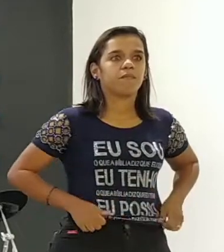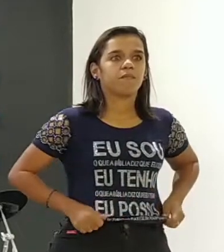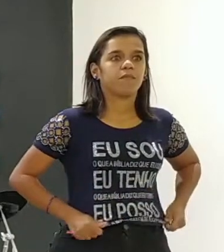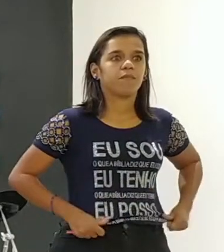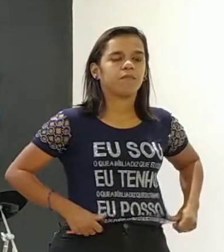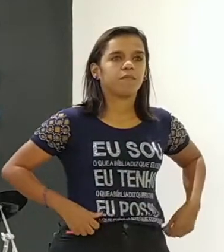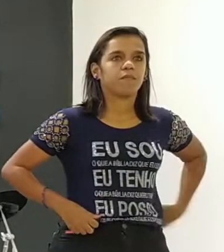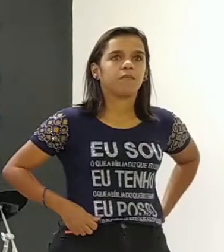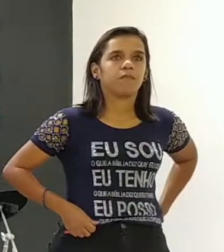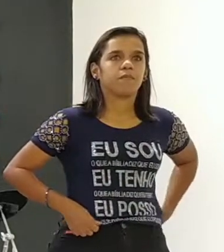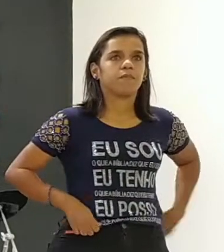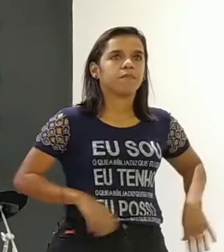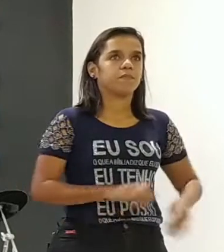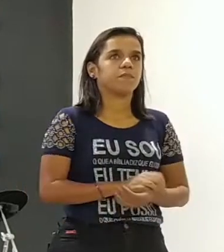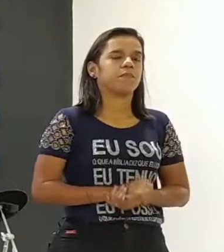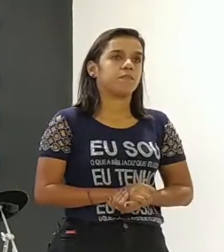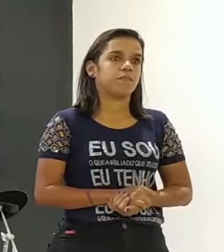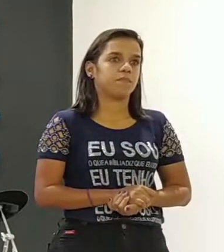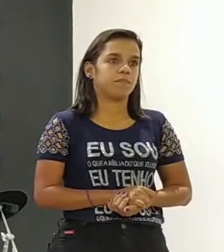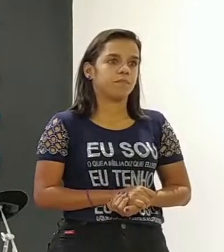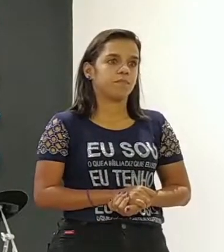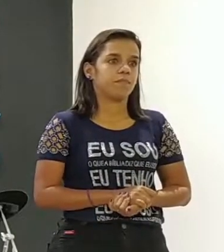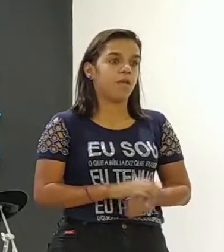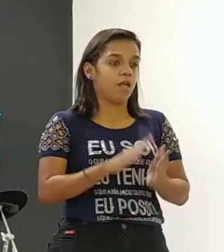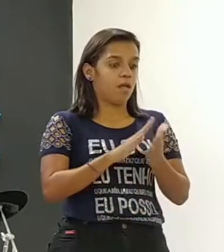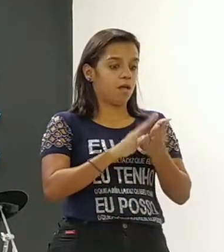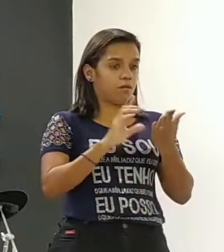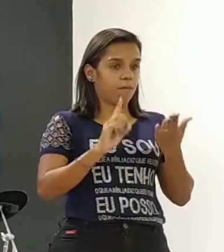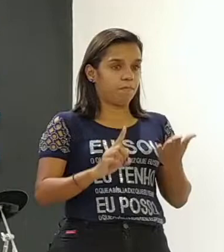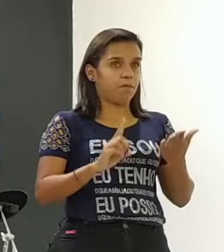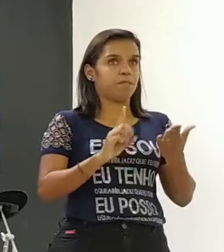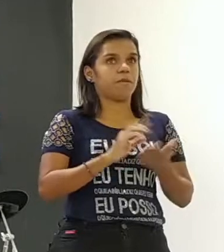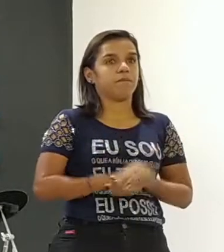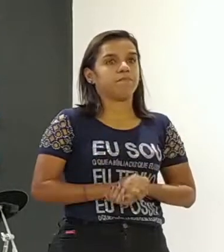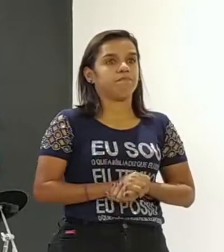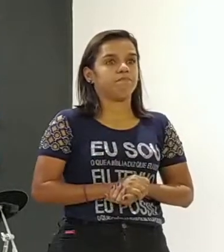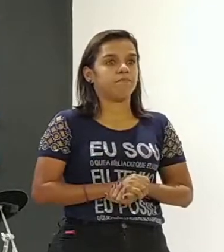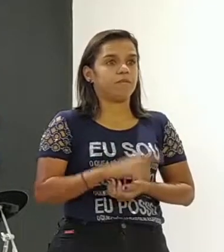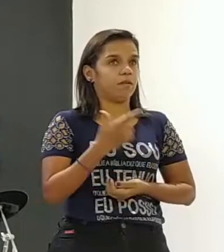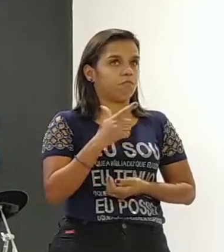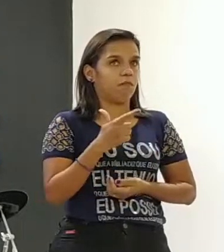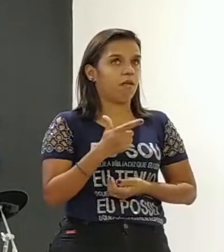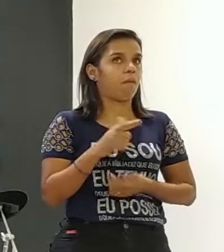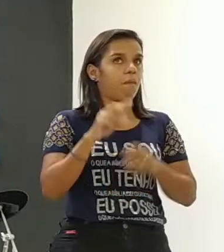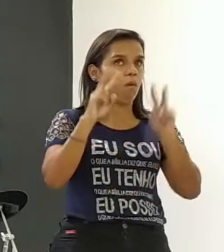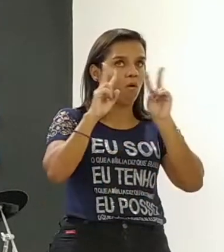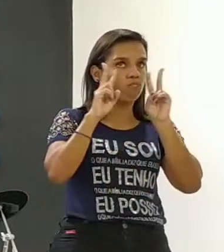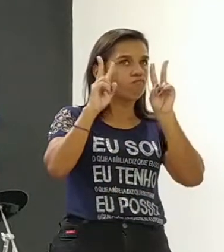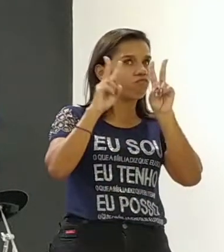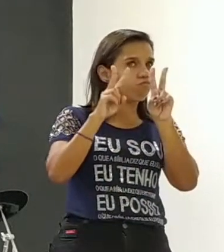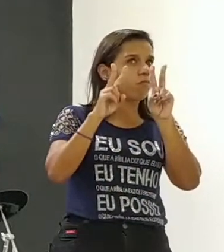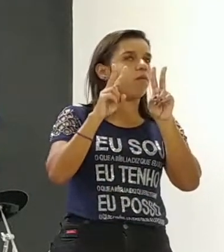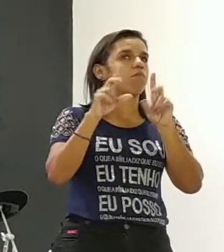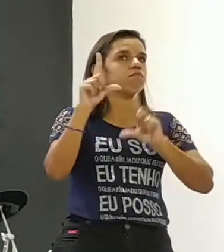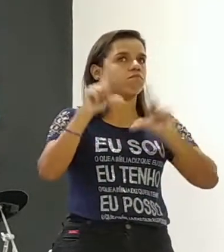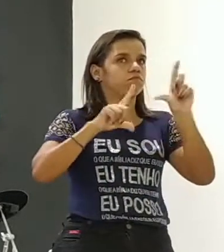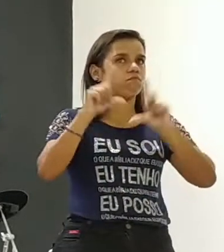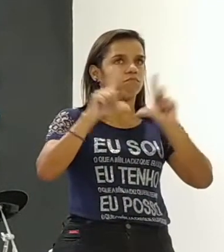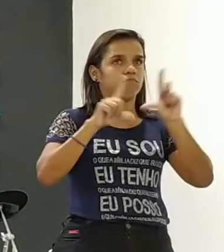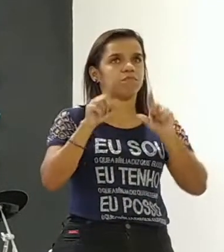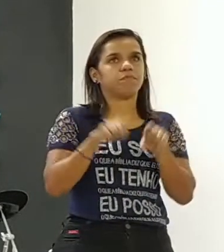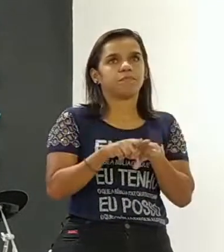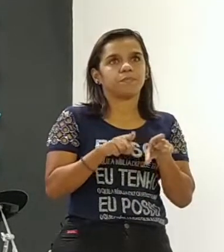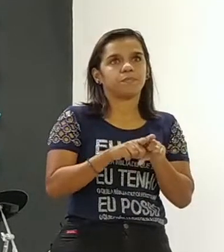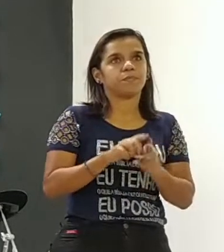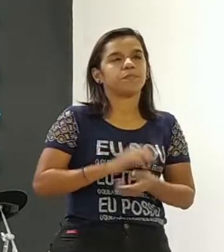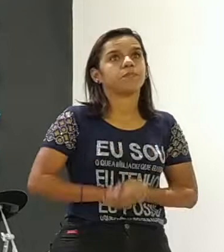Quem trouxe a palavra de Deus, olha na sua Bíblia. Quem não trouxe, pode olhar no nosso telão. Diz assim